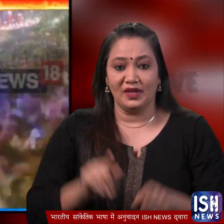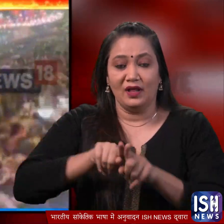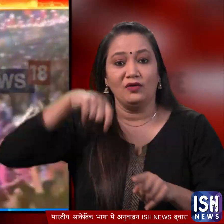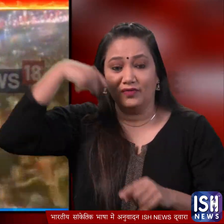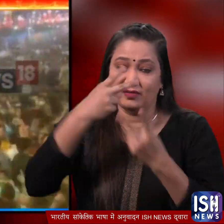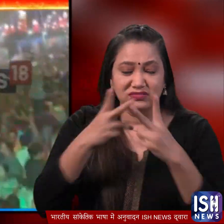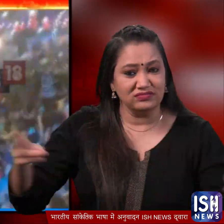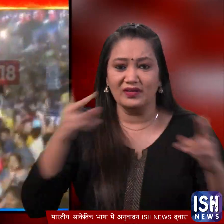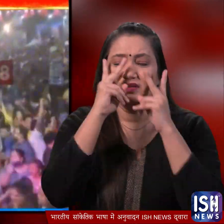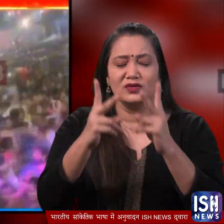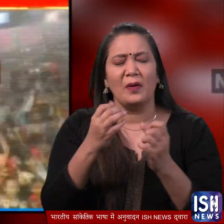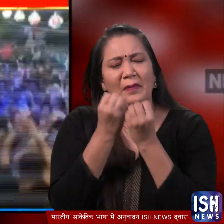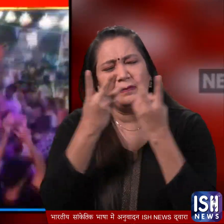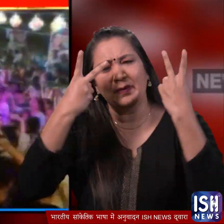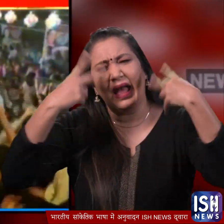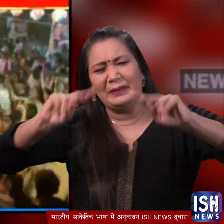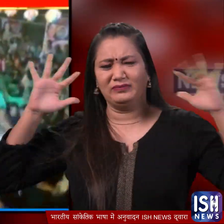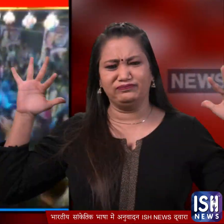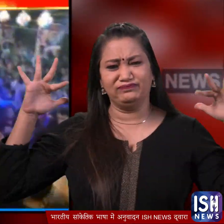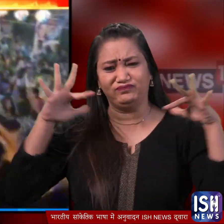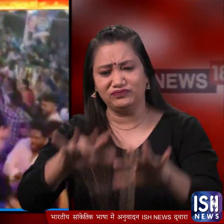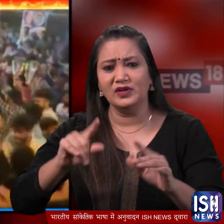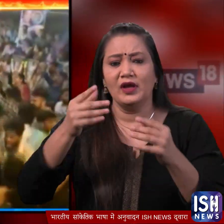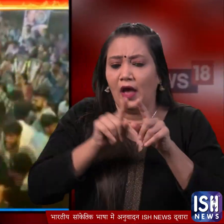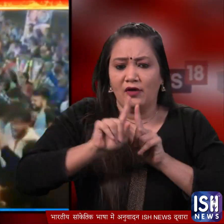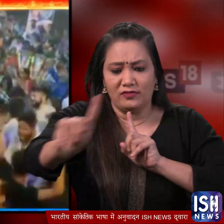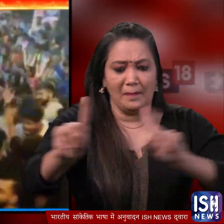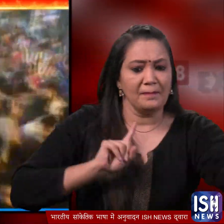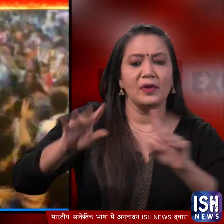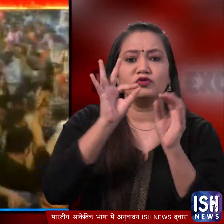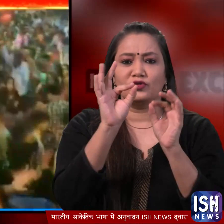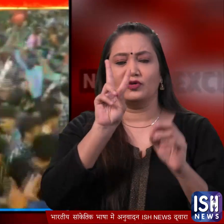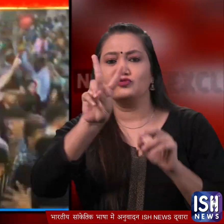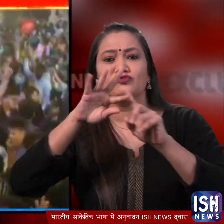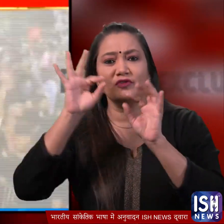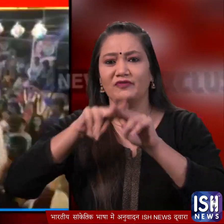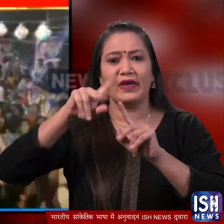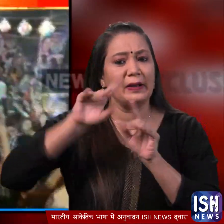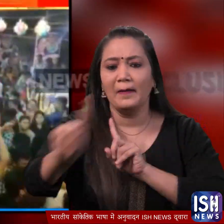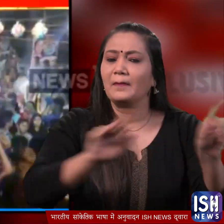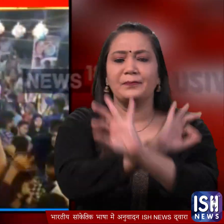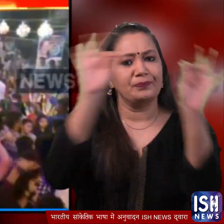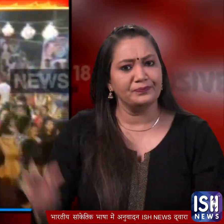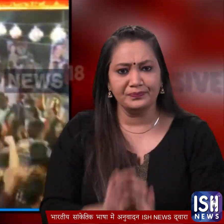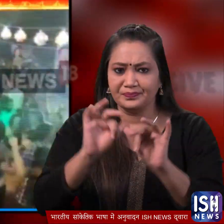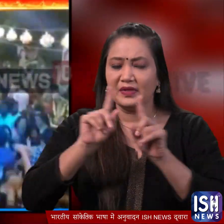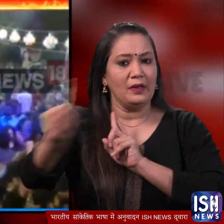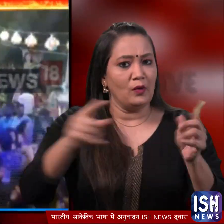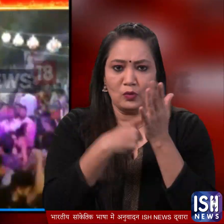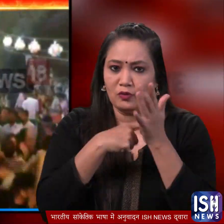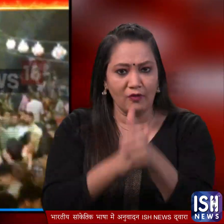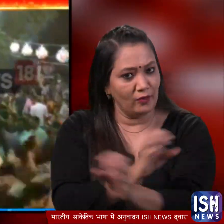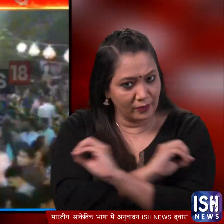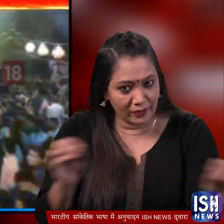वहां से सामने आई उनमें बड़ी तादाद में लोग एक दूसरे से 2 गज की दूरी बनाए बिना नाचते नजर आए। उन्होंने न सोशल डिस्टेंसिंग के नियम का